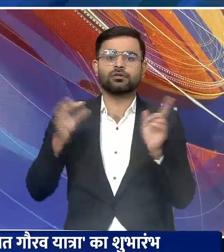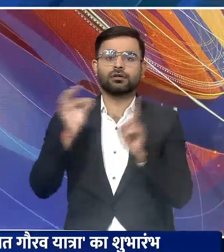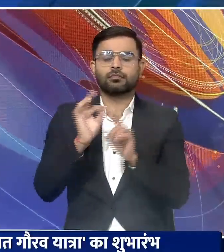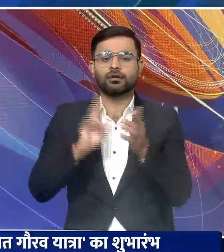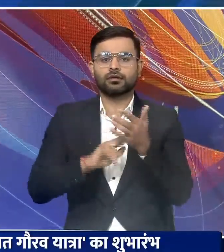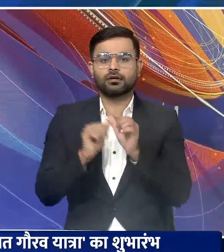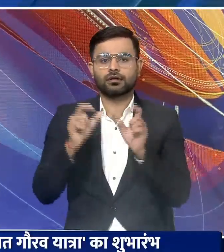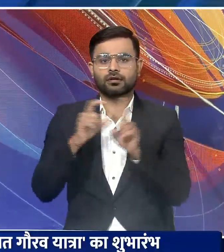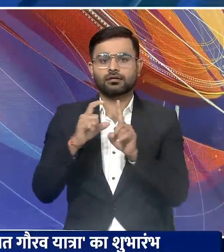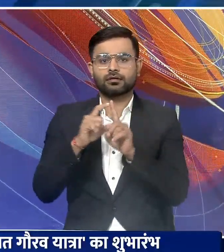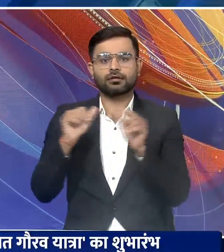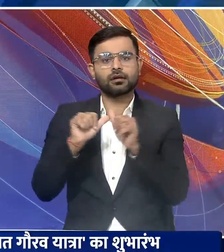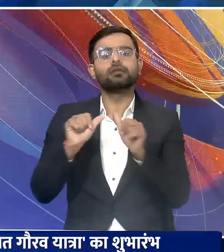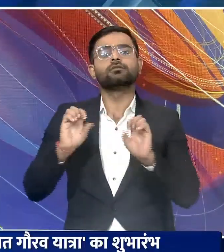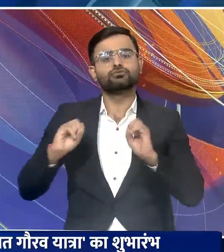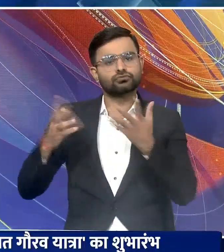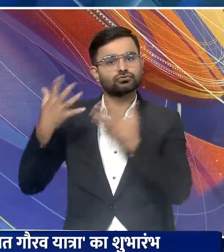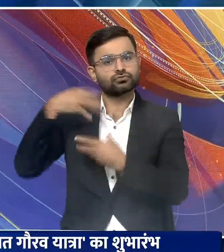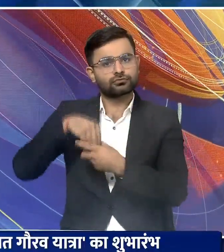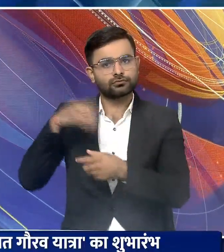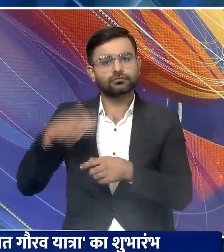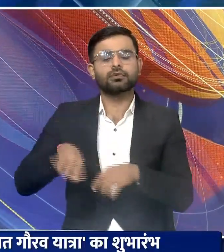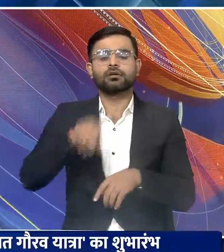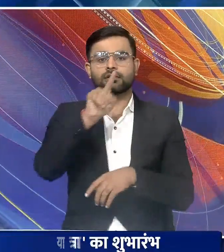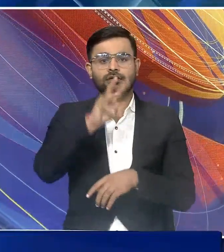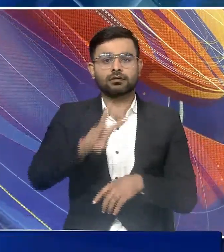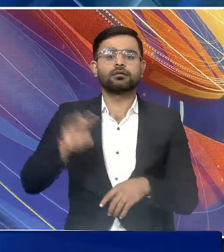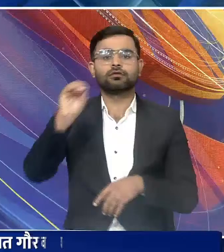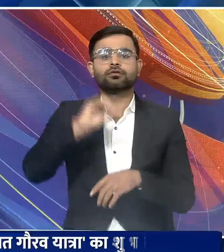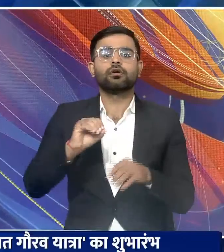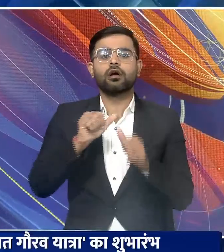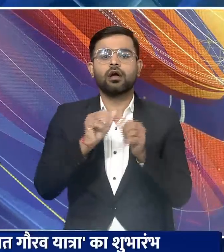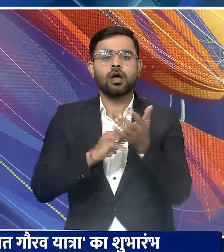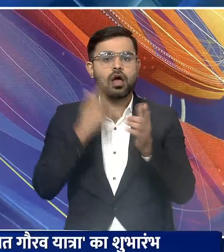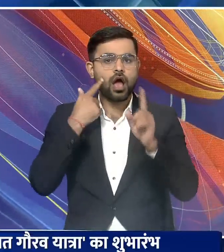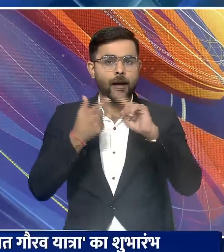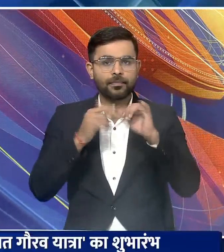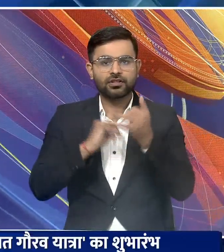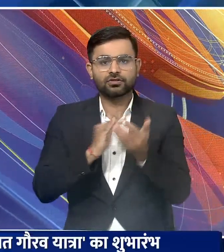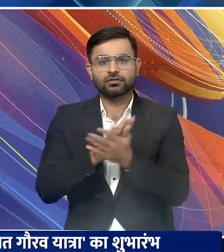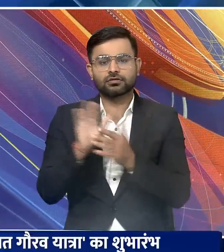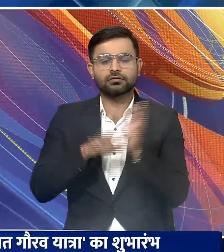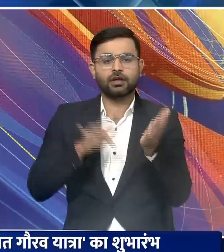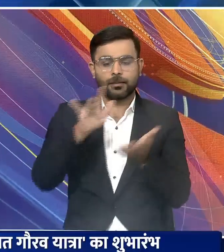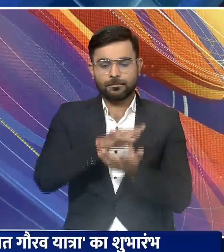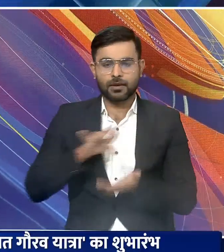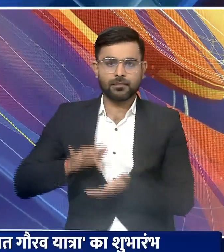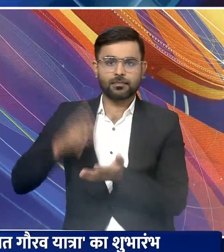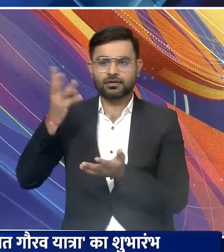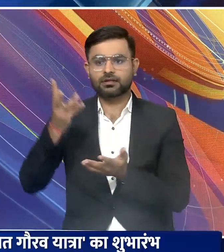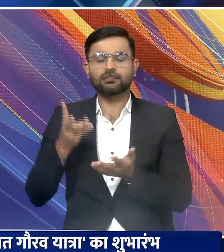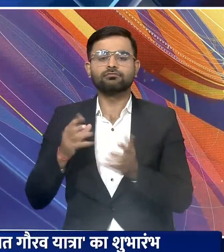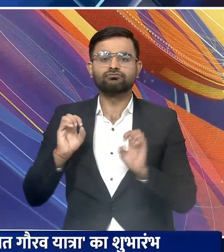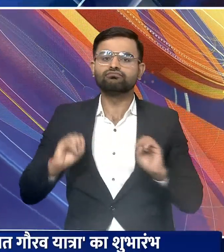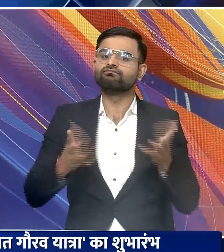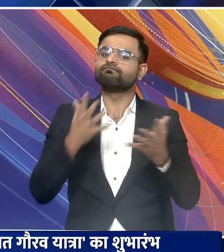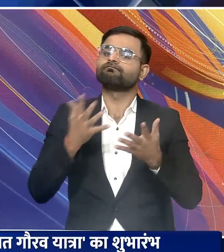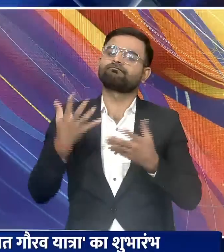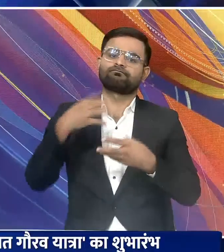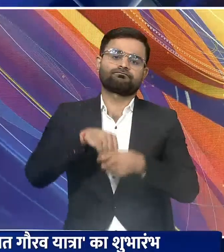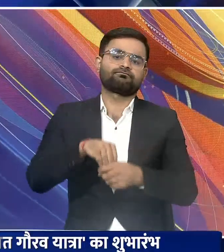नड्डा करेंगे, जबकि 13 अक्टूबर यानी कल गृहमंत्री अमित शाह 3 जगहों से इस यात्रा को आरंभ